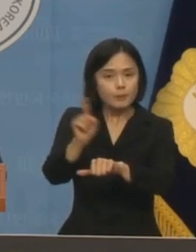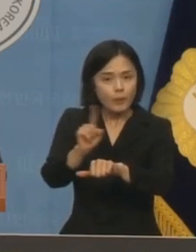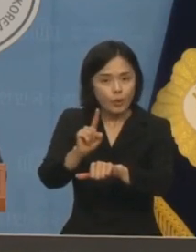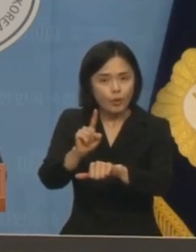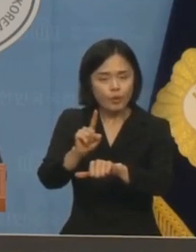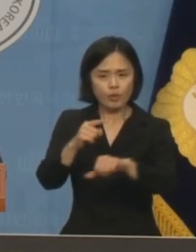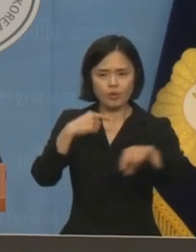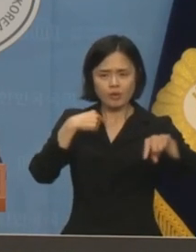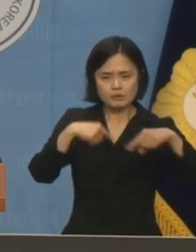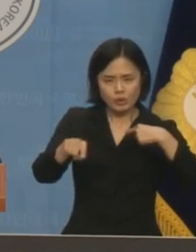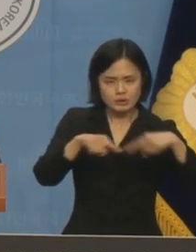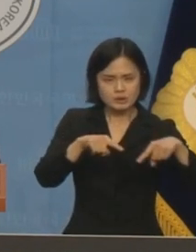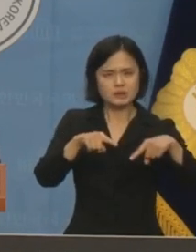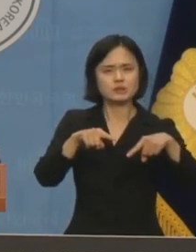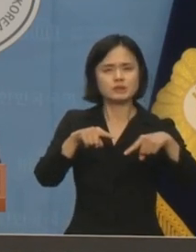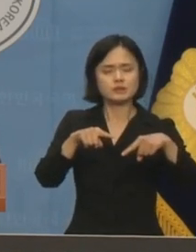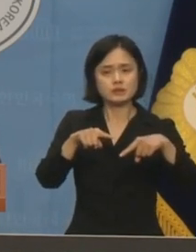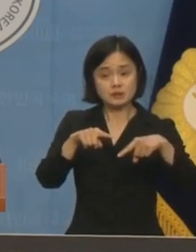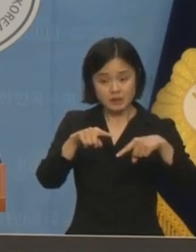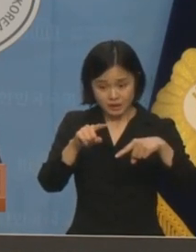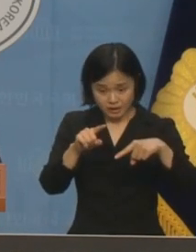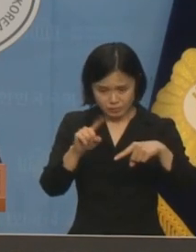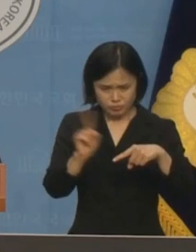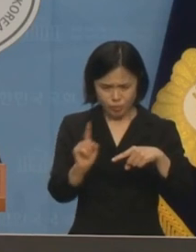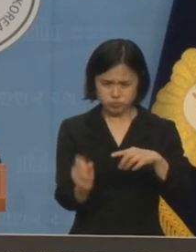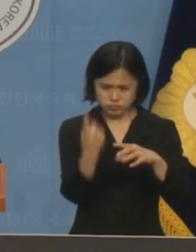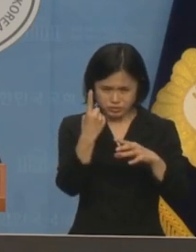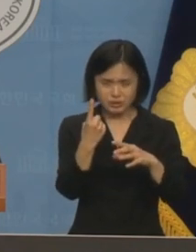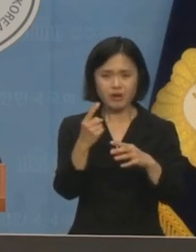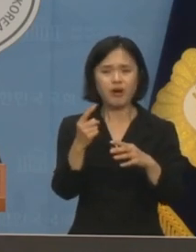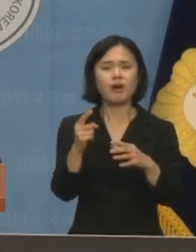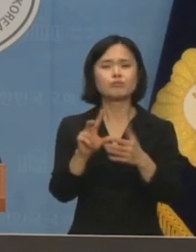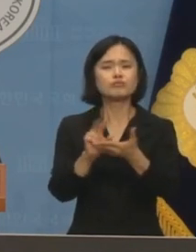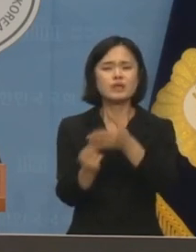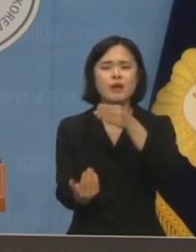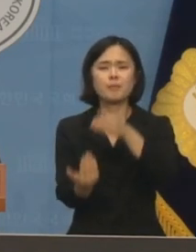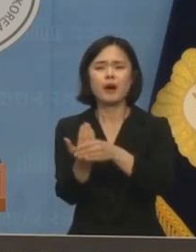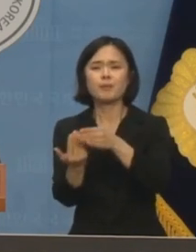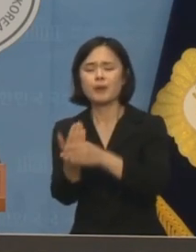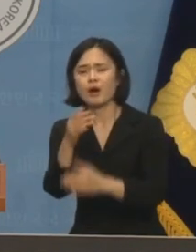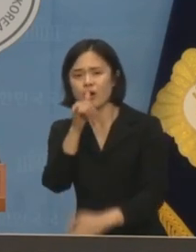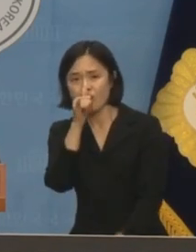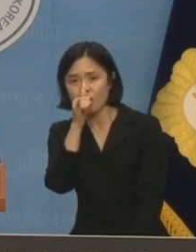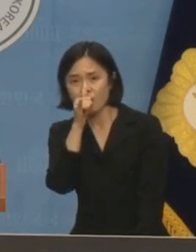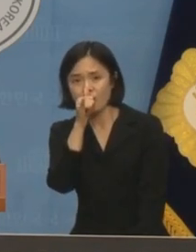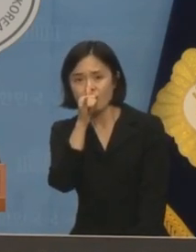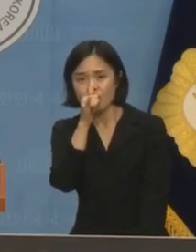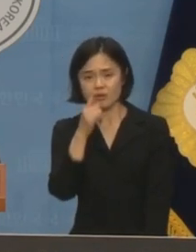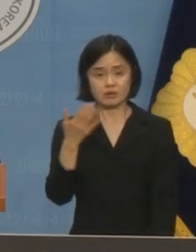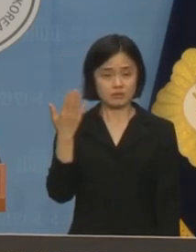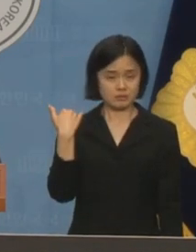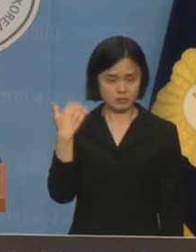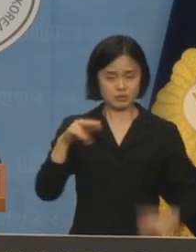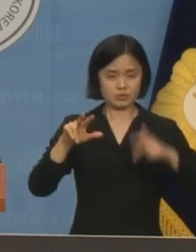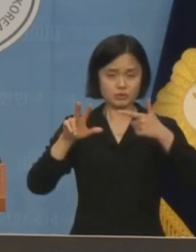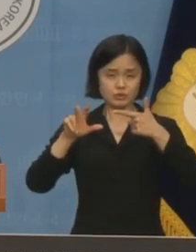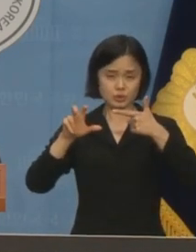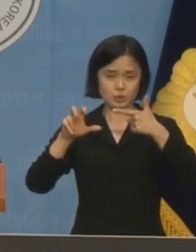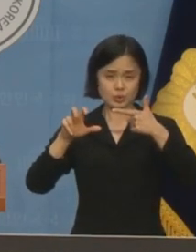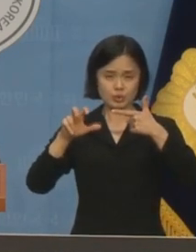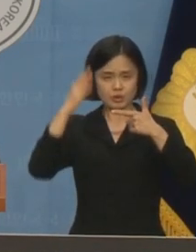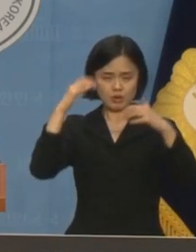충돌이 되고 있습니다. 그 예로 북한 김일성이 1950년 6월 25일 남침으로 발발한 6.25